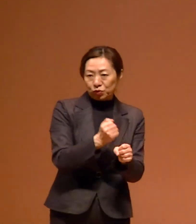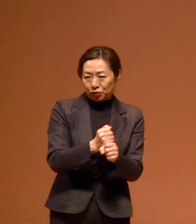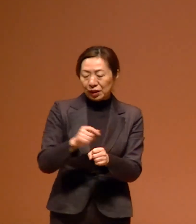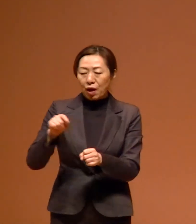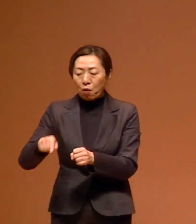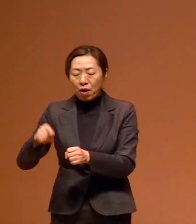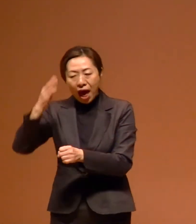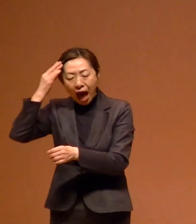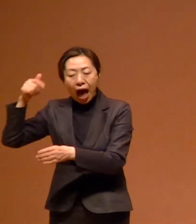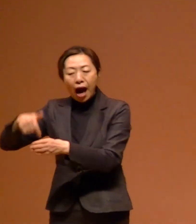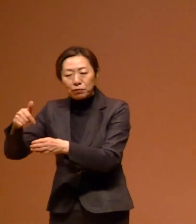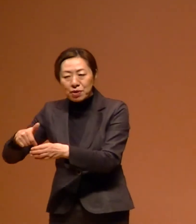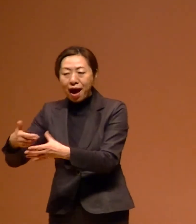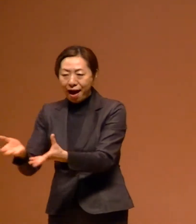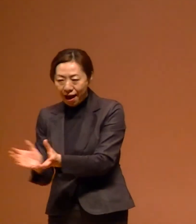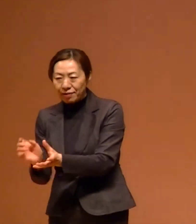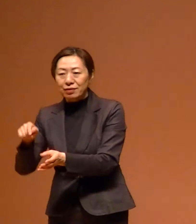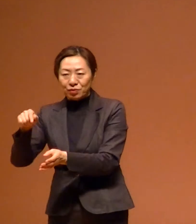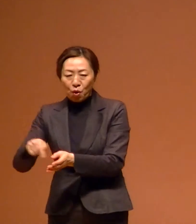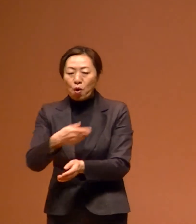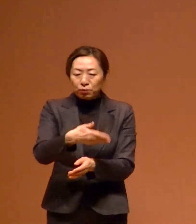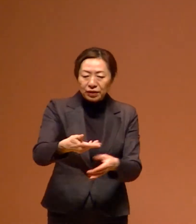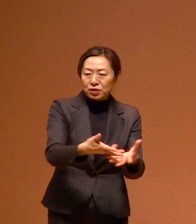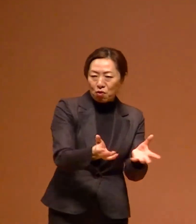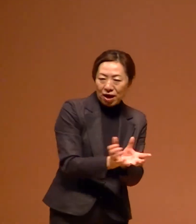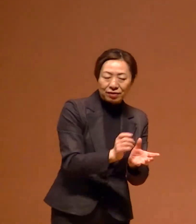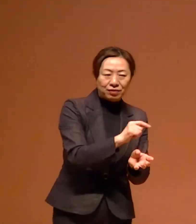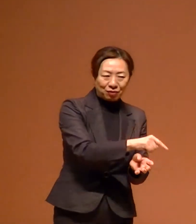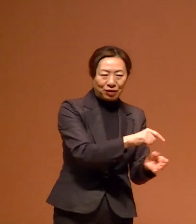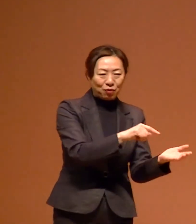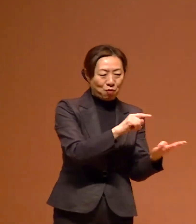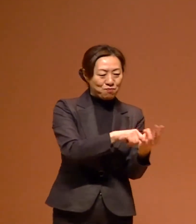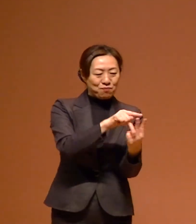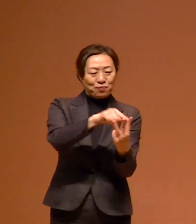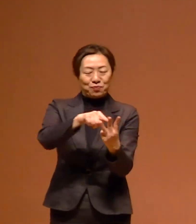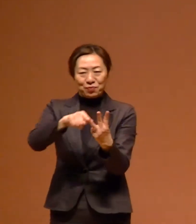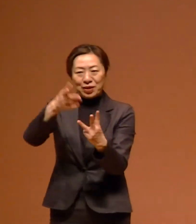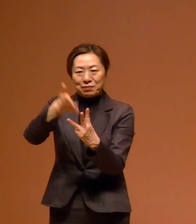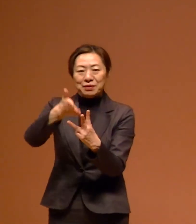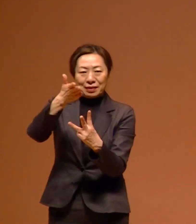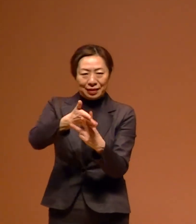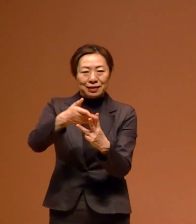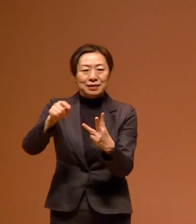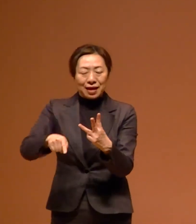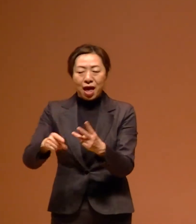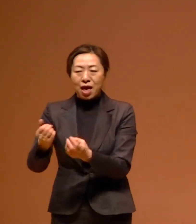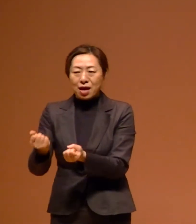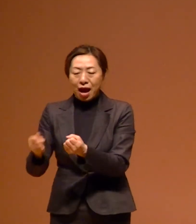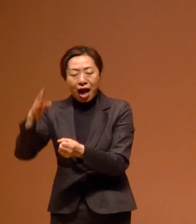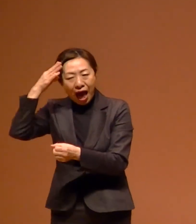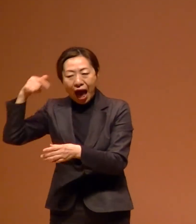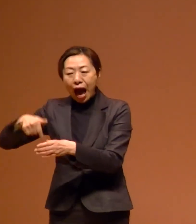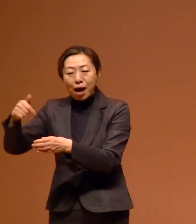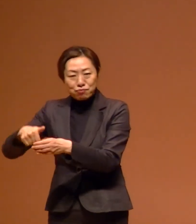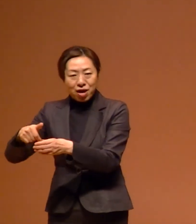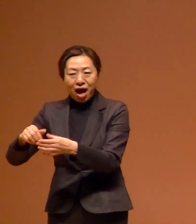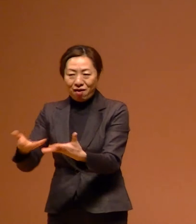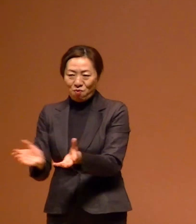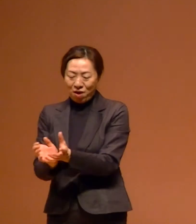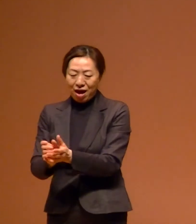班。アブラハンは簡単なんです。車から全部抜くんですよ。